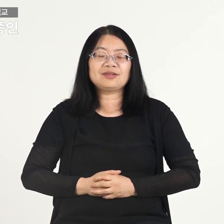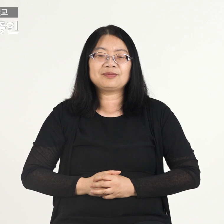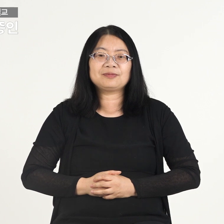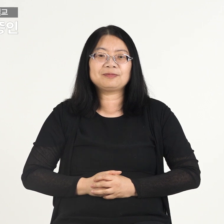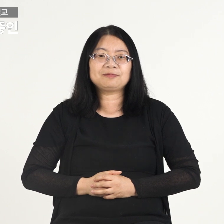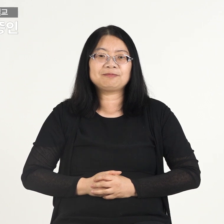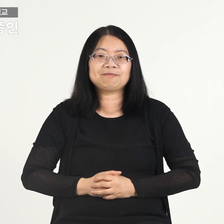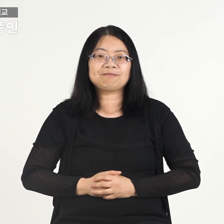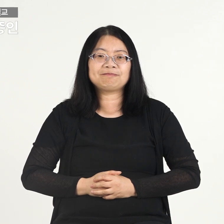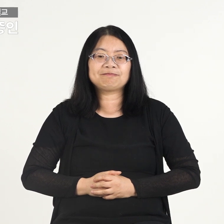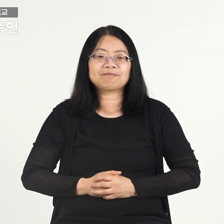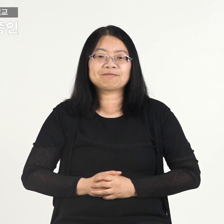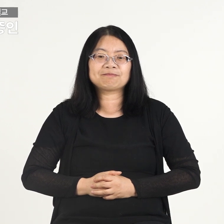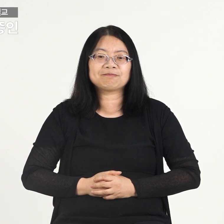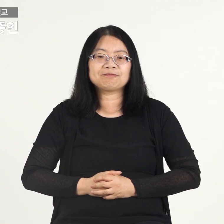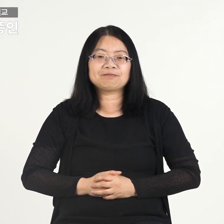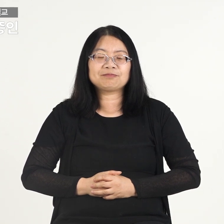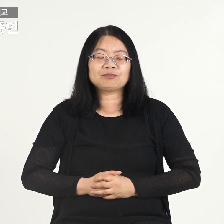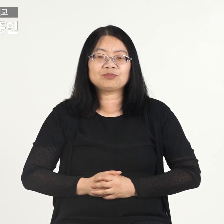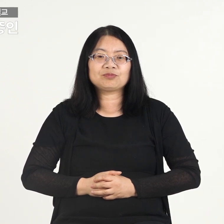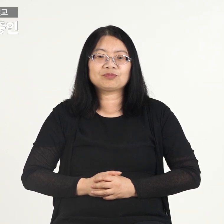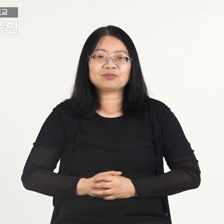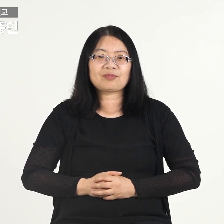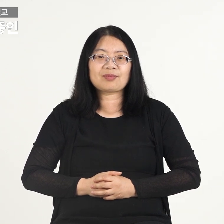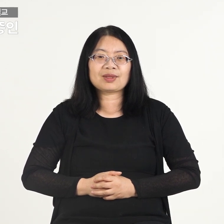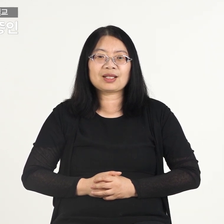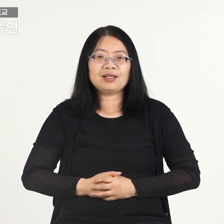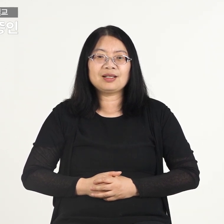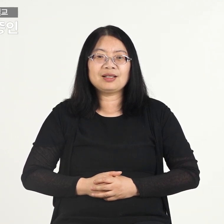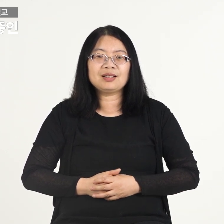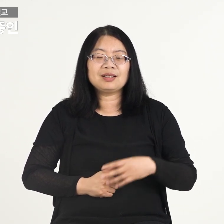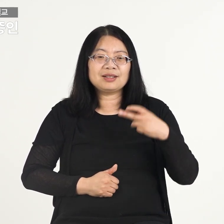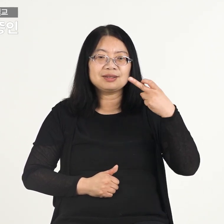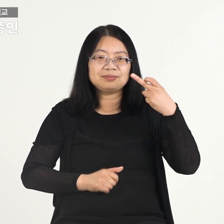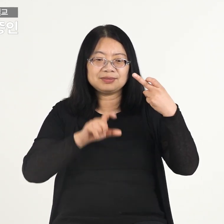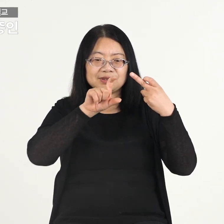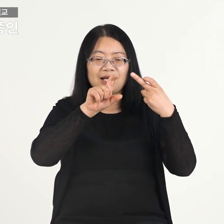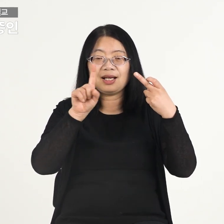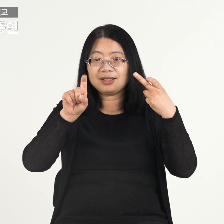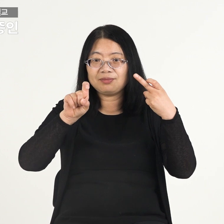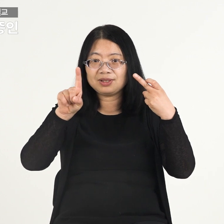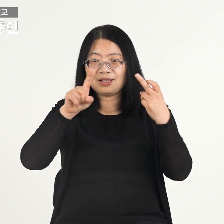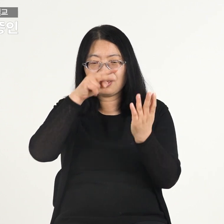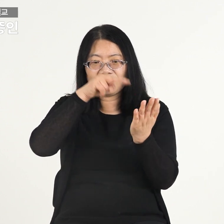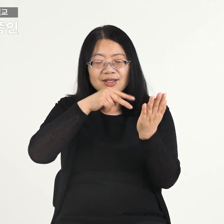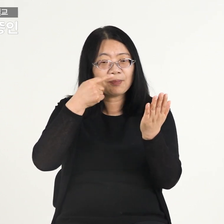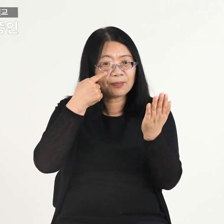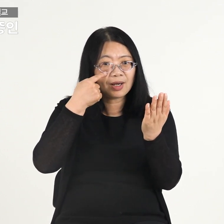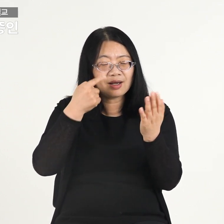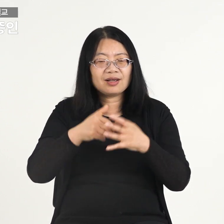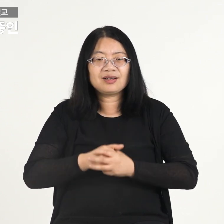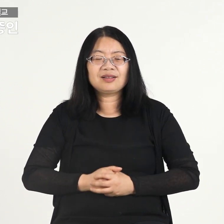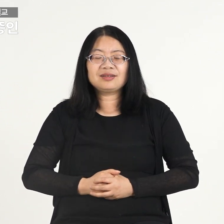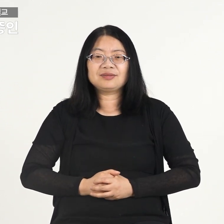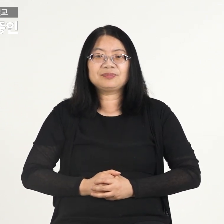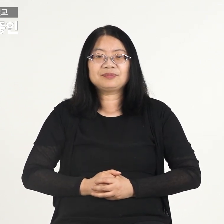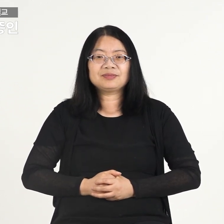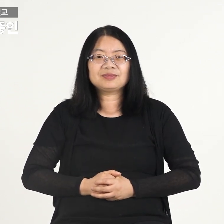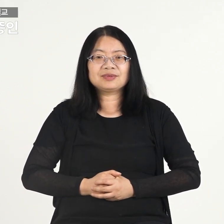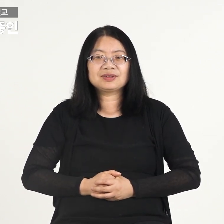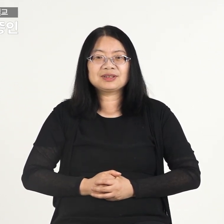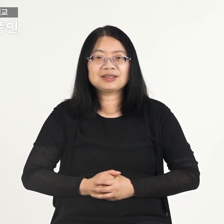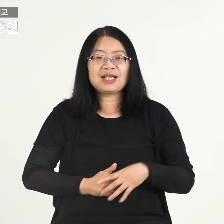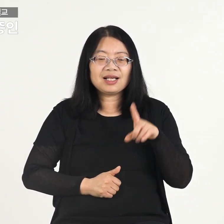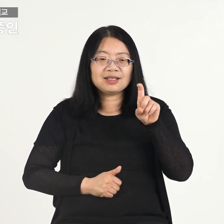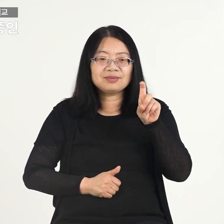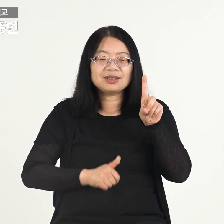우선 오늘 본문 12장 11절 한번 볼까요? 사실 이 한 절만